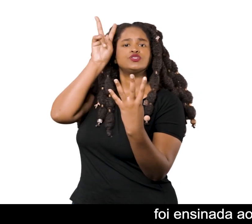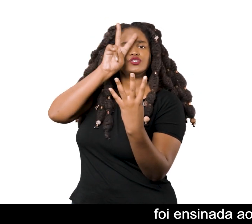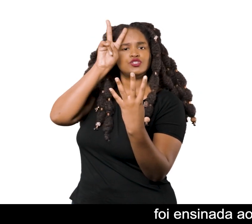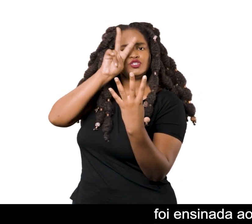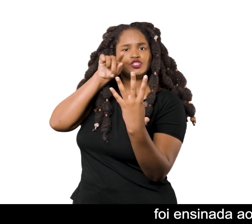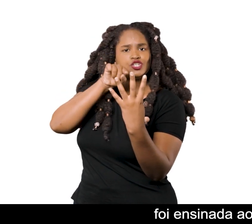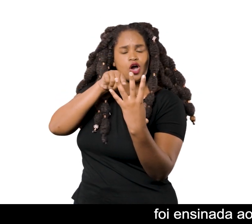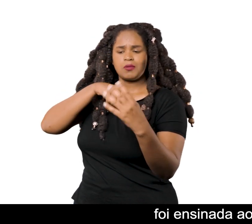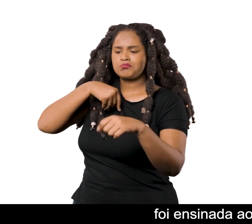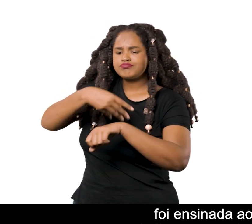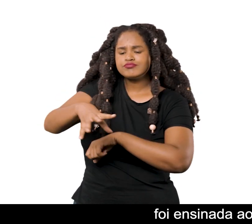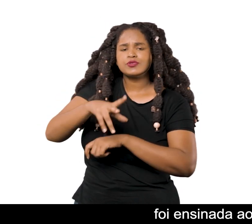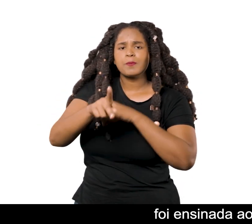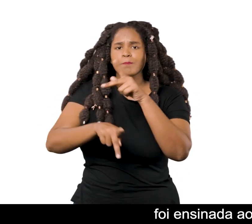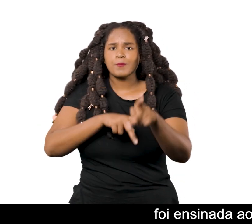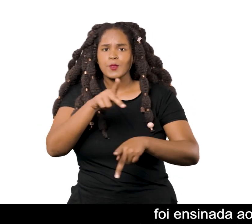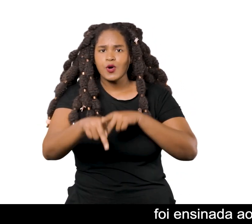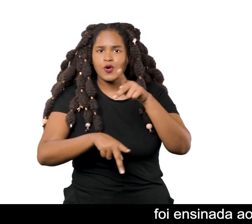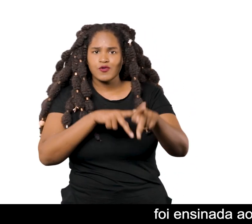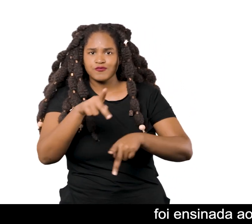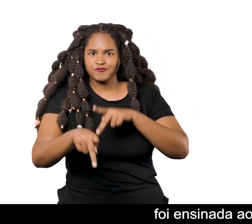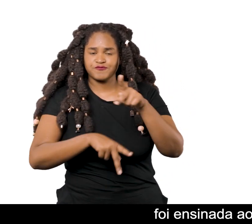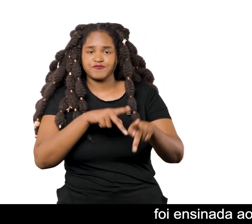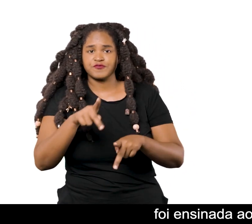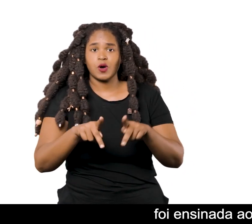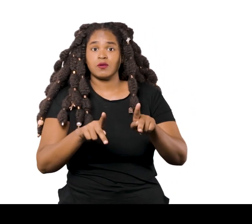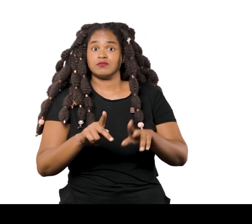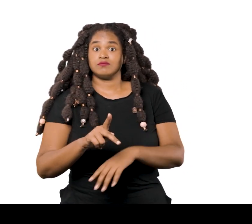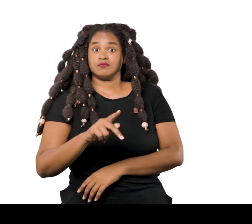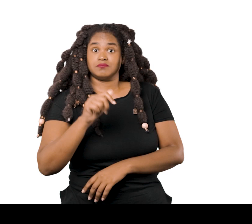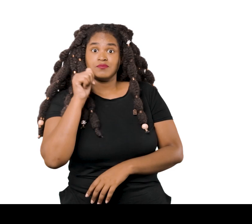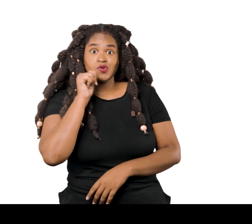povo navarro pela figura sagrada da Mulher-Aranha.